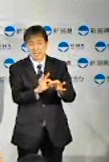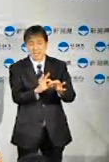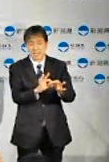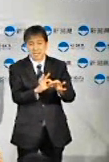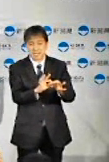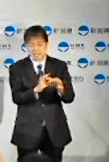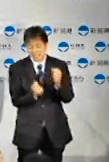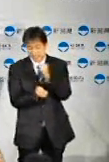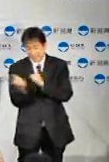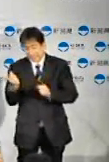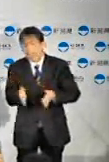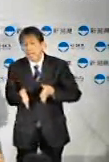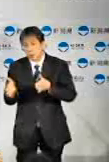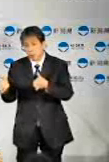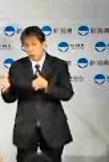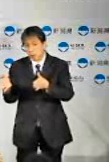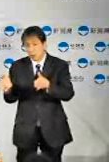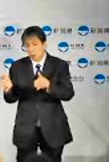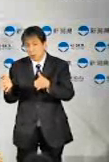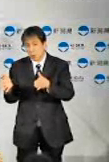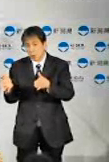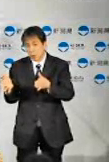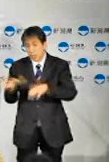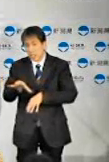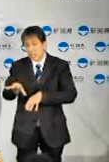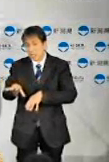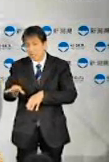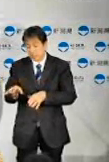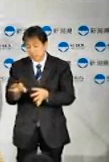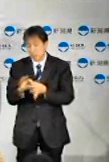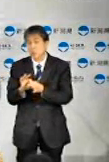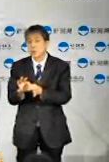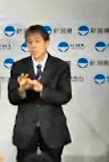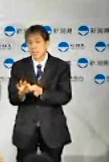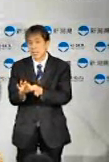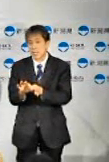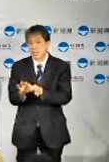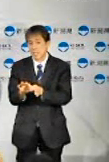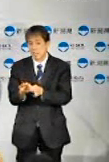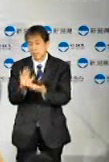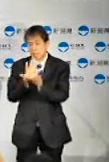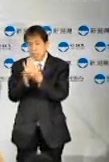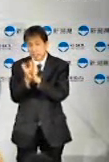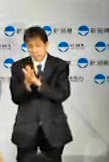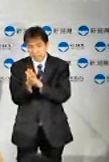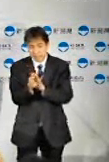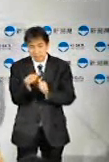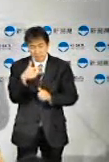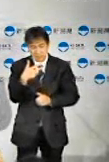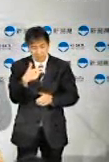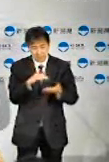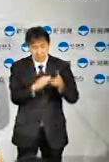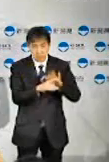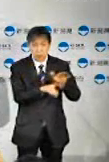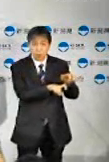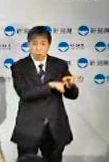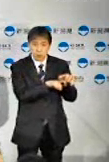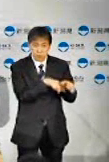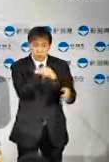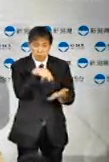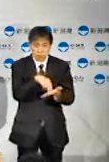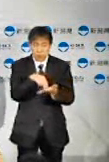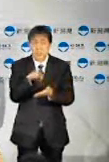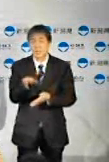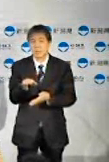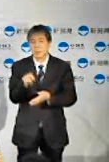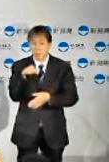その避難路の話っていうのも当然、県として、市町村としてもあるんですけれども、今後、その県民に